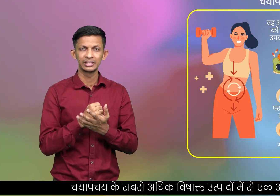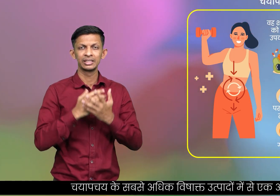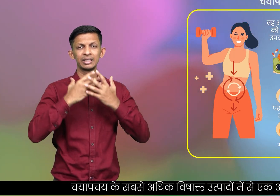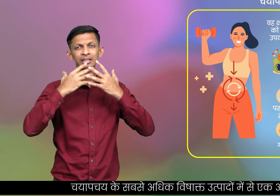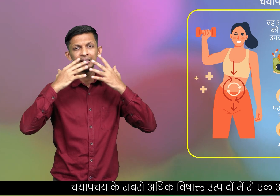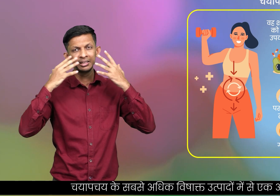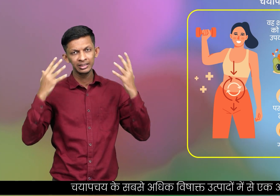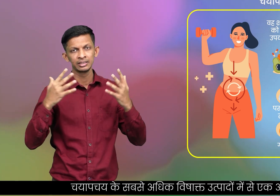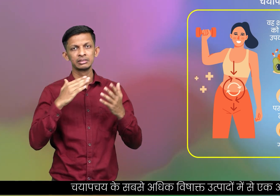चयापचय के